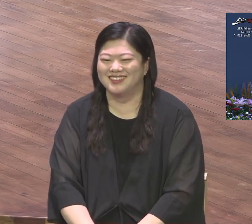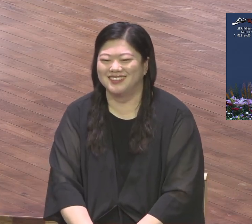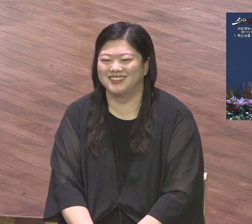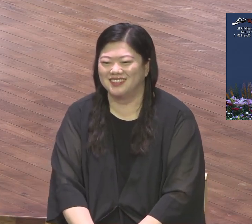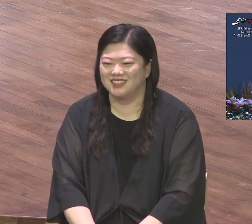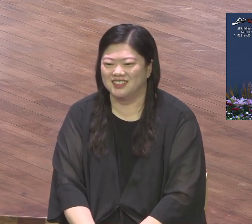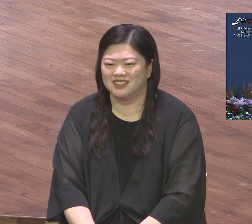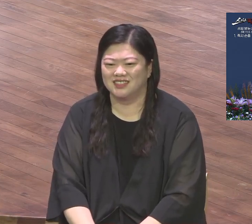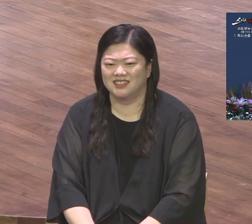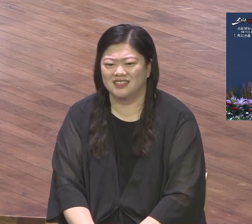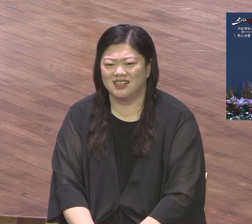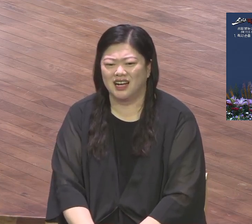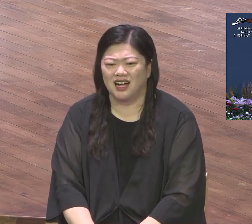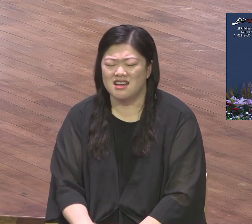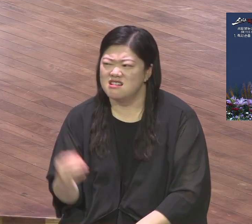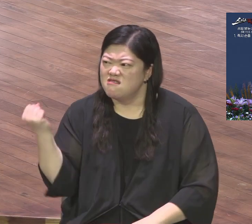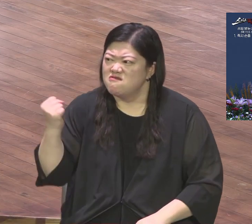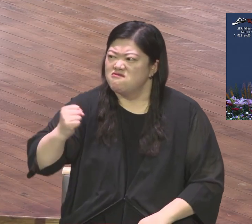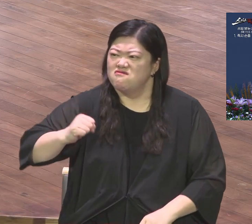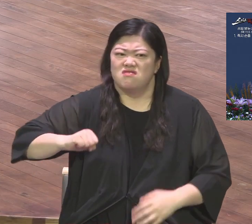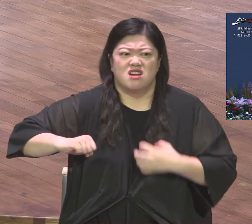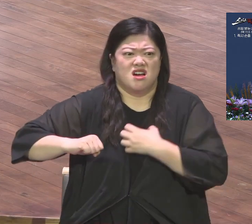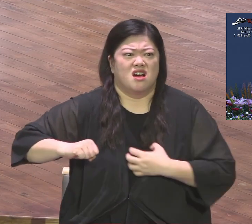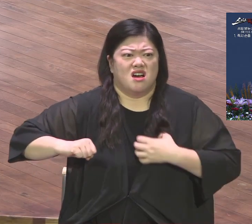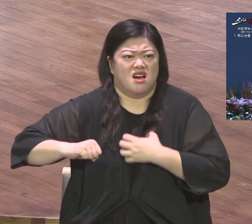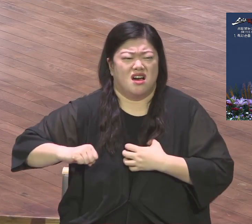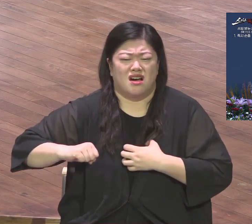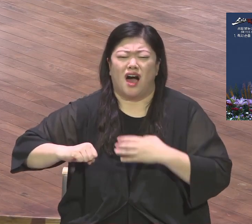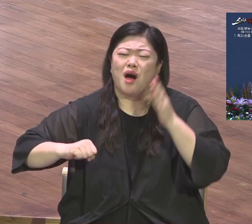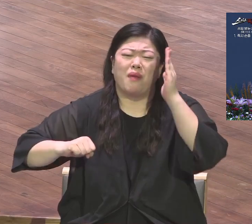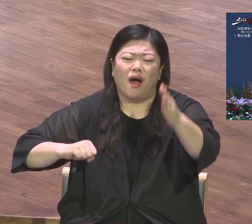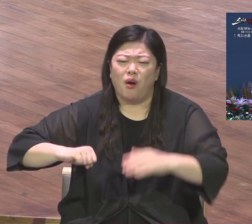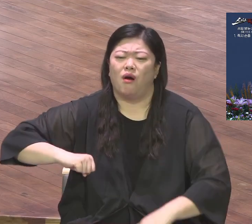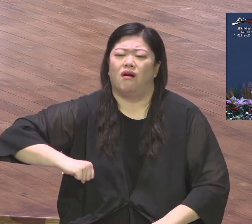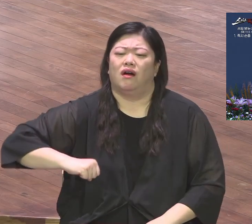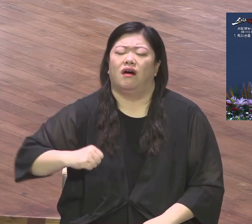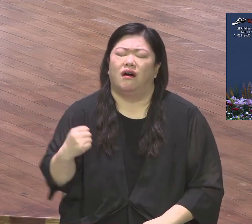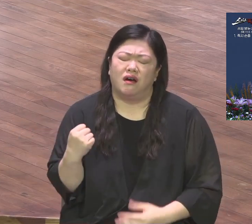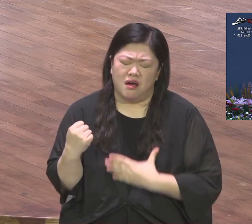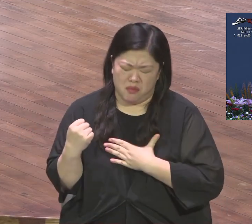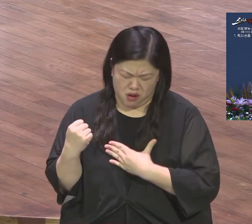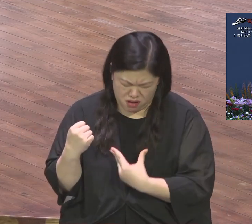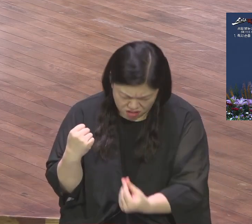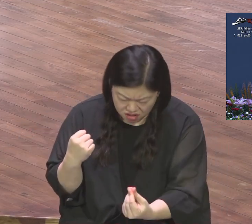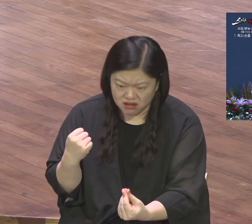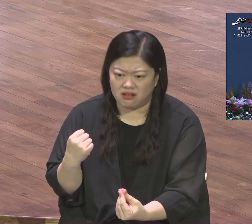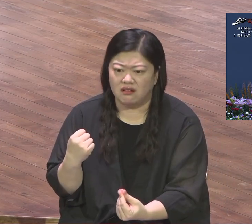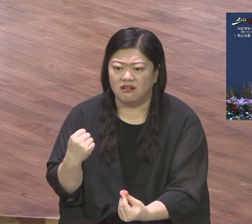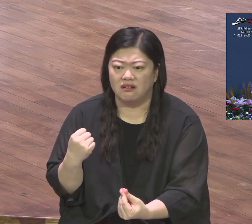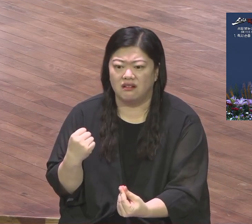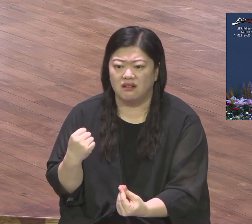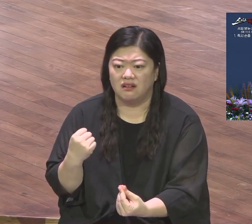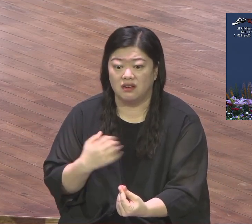생고생 더 하지 마시고 변명 이유 고집 피우지 마시고 순종하면 돼요.